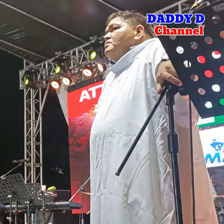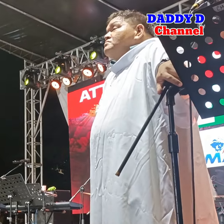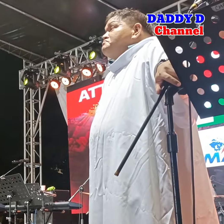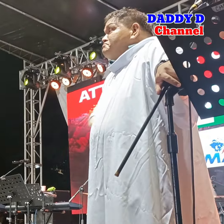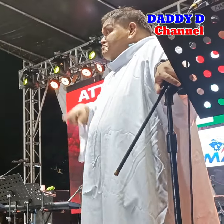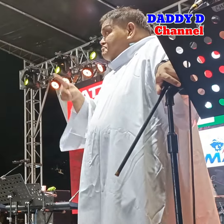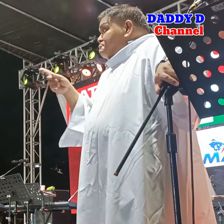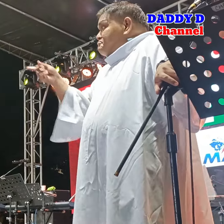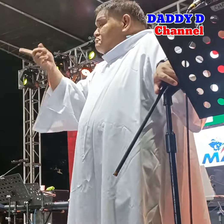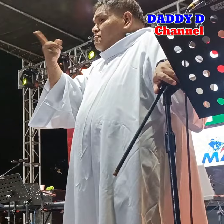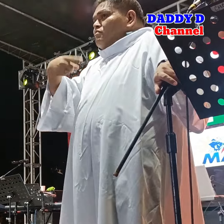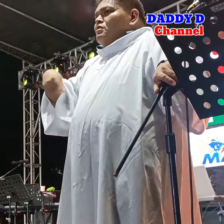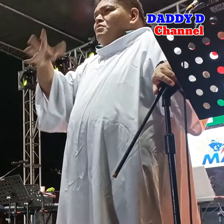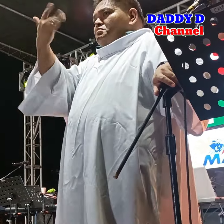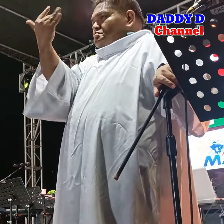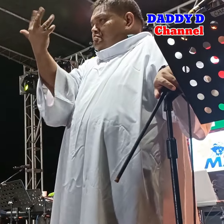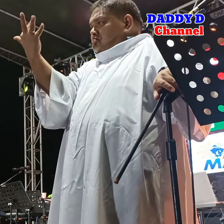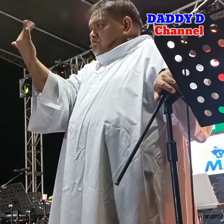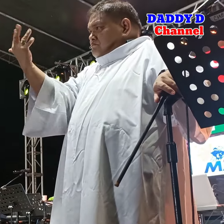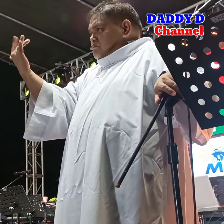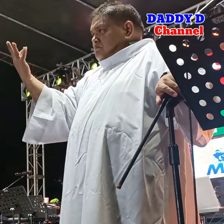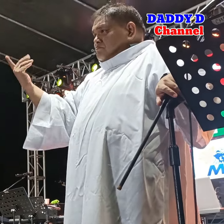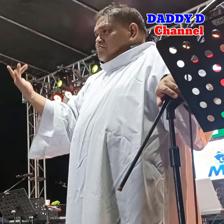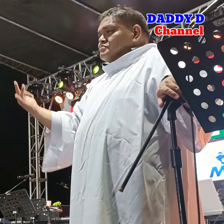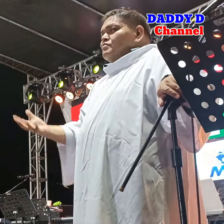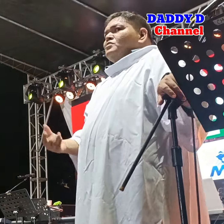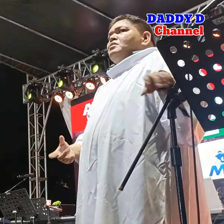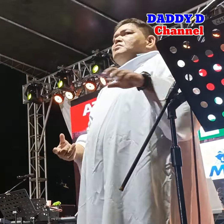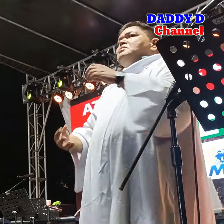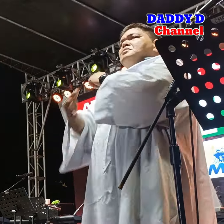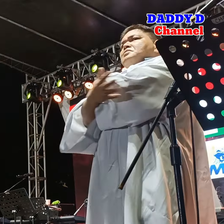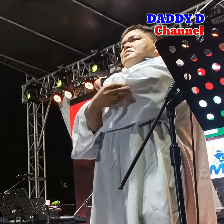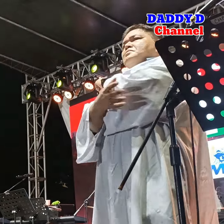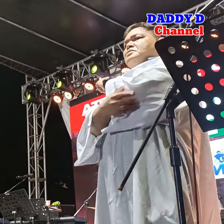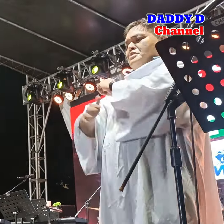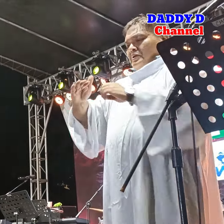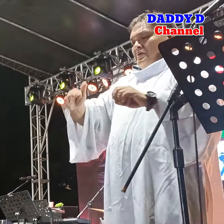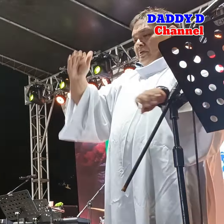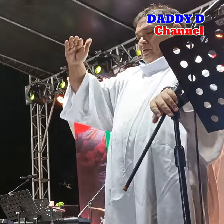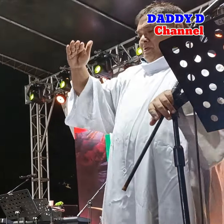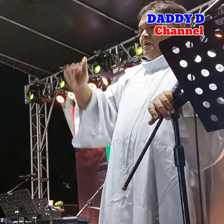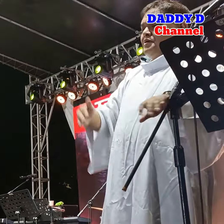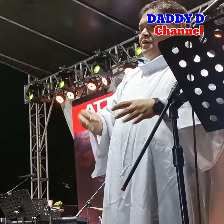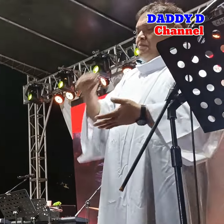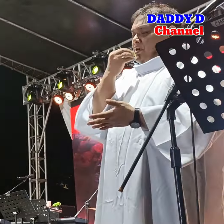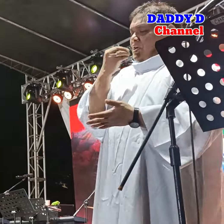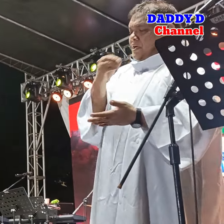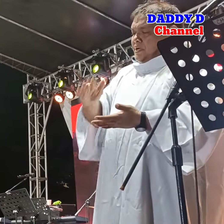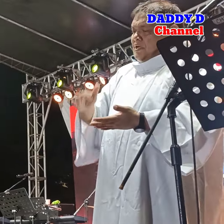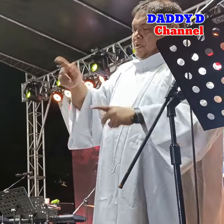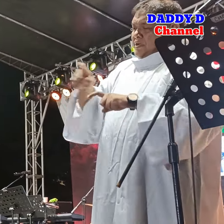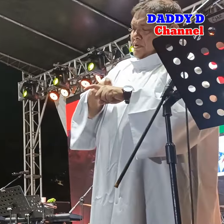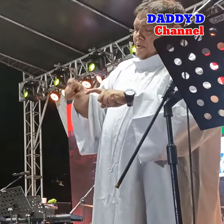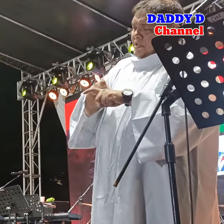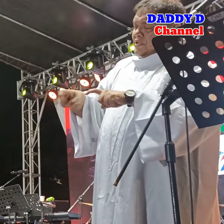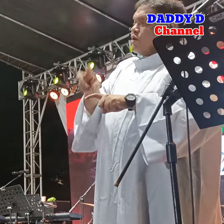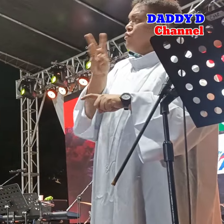Itong mga numero na to, yung poverty rate, presyo ng pagkain, tubig,